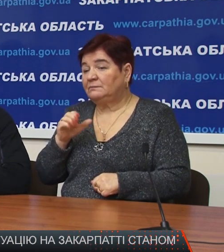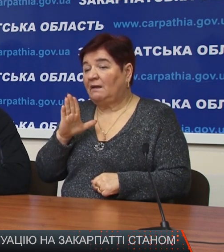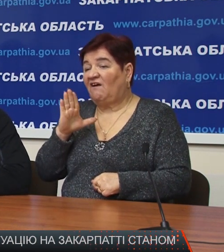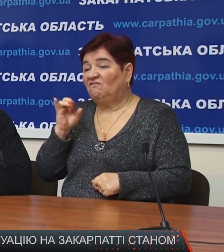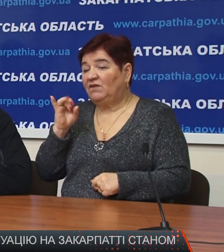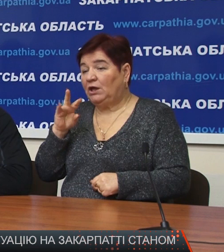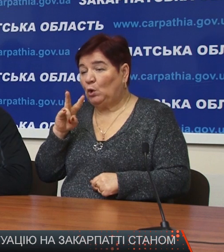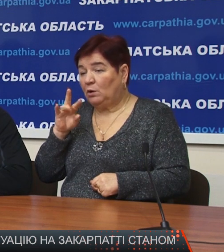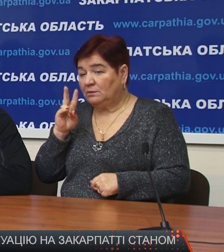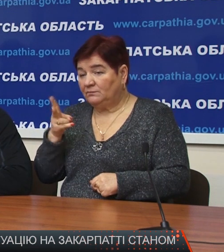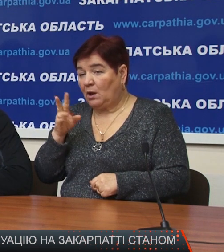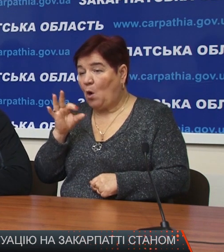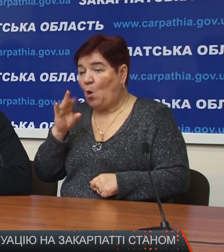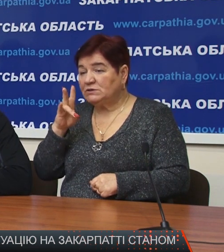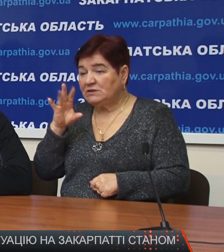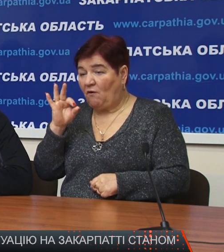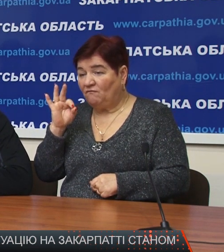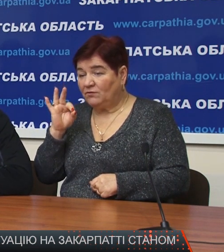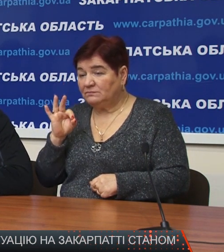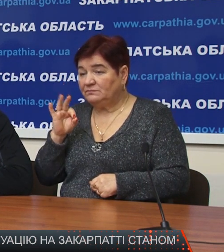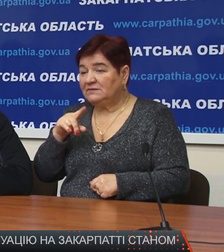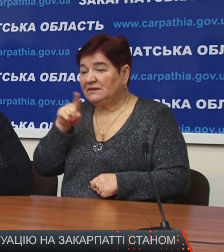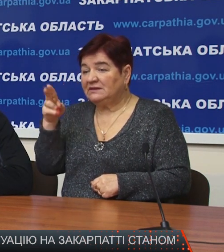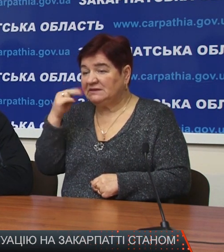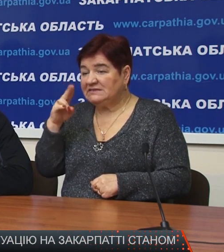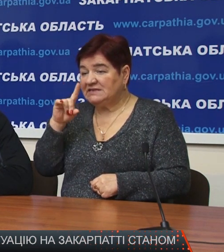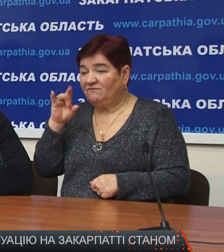Косино, Дзвінкове.